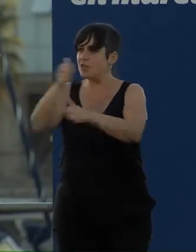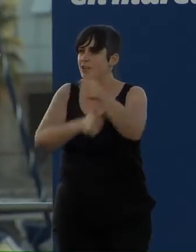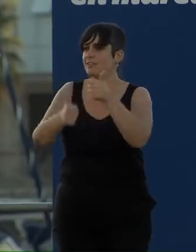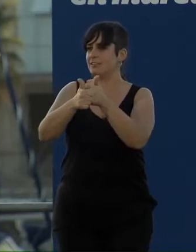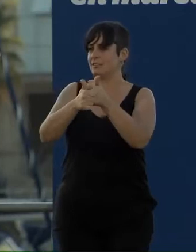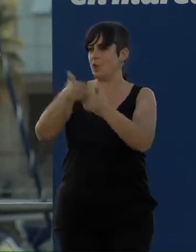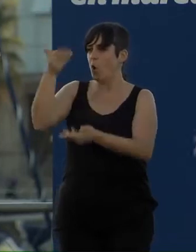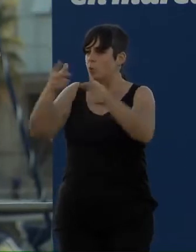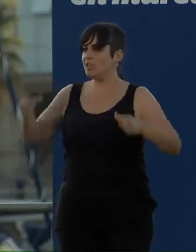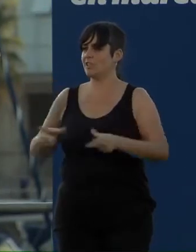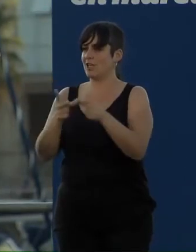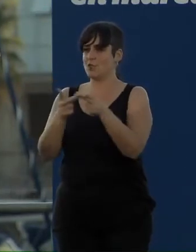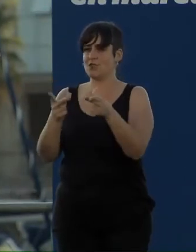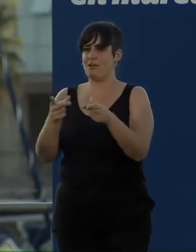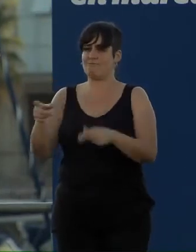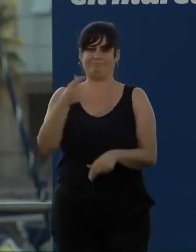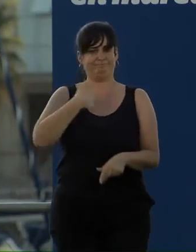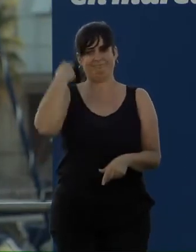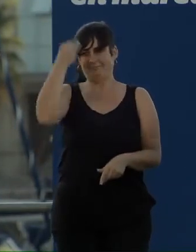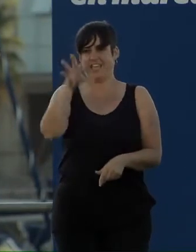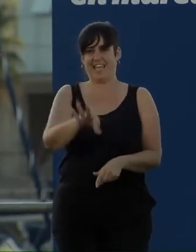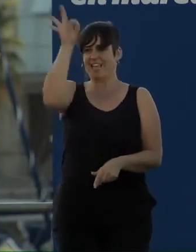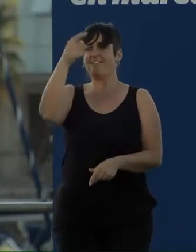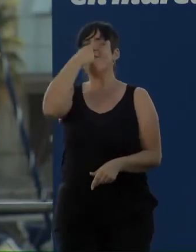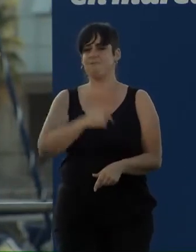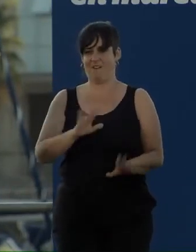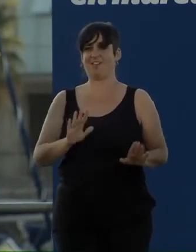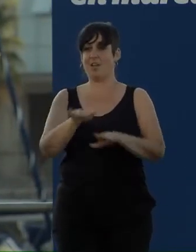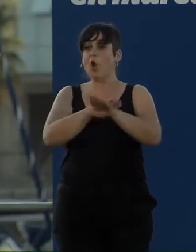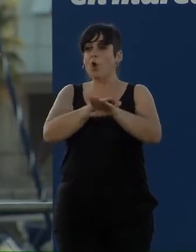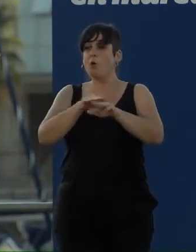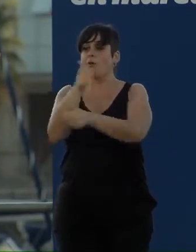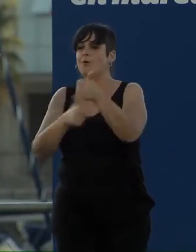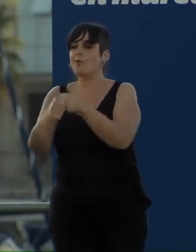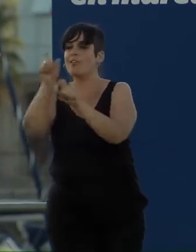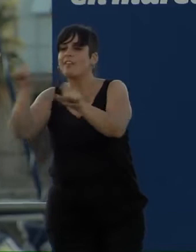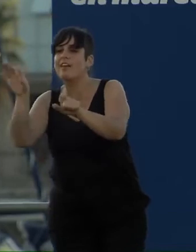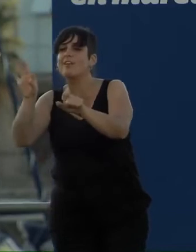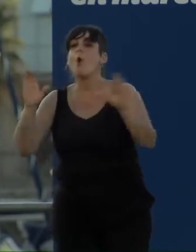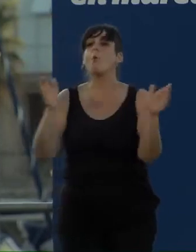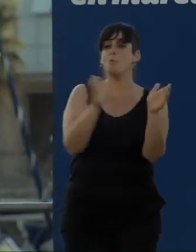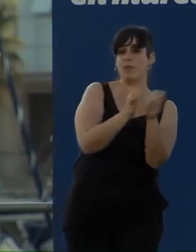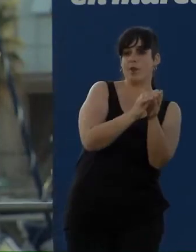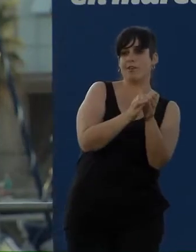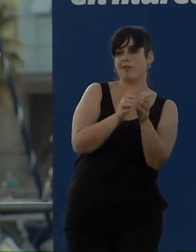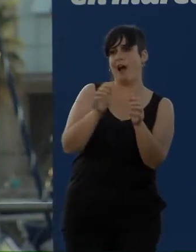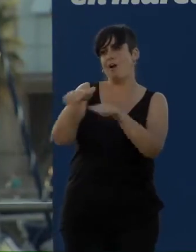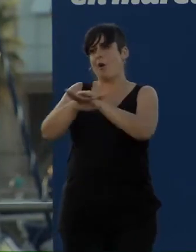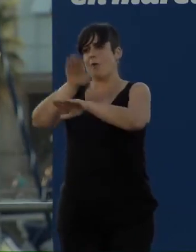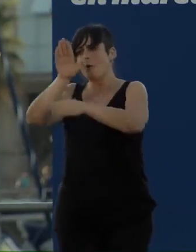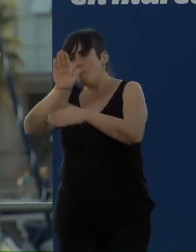social fácil escer fácil escer un goberno para un goberno para minorías un goberno para todos un goberno